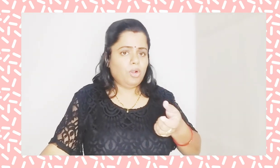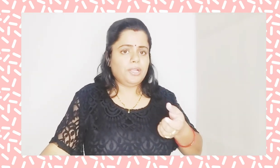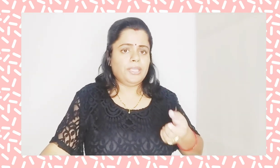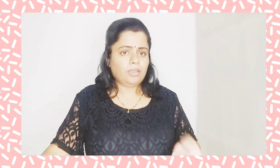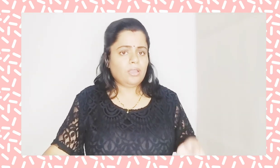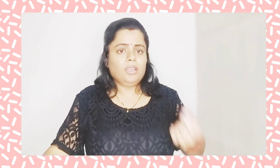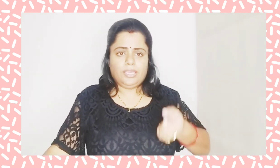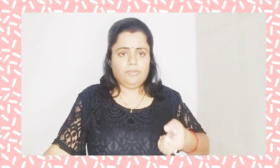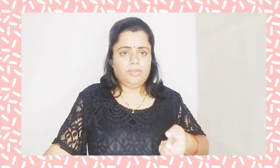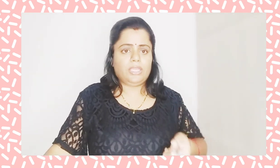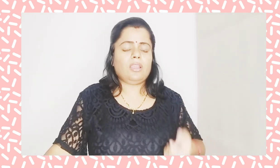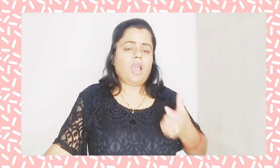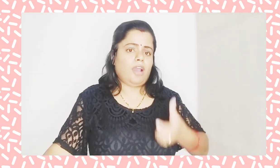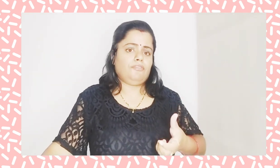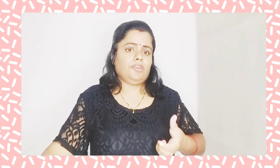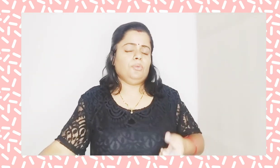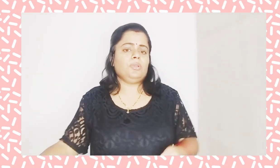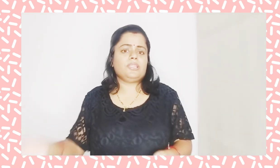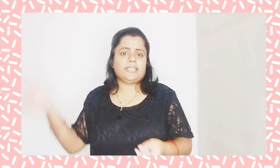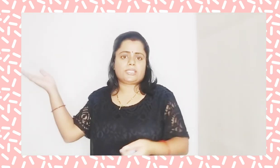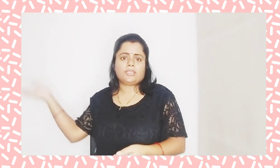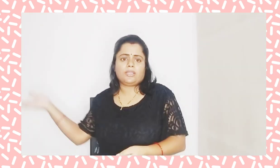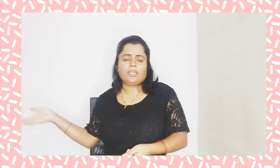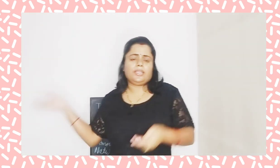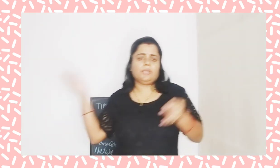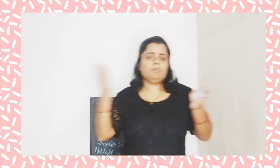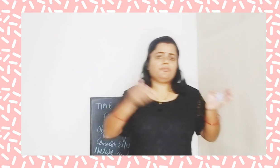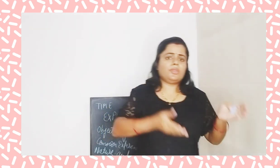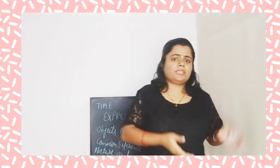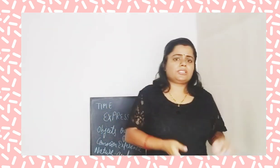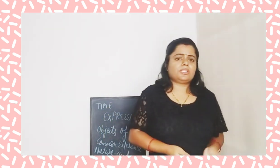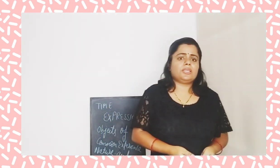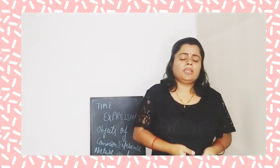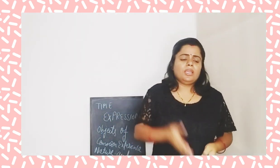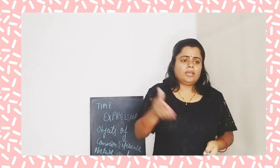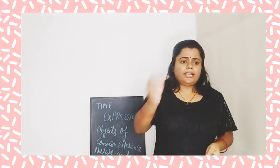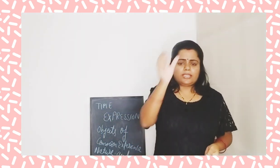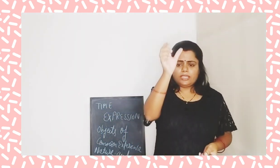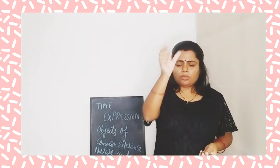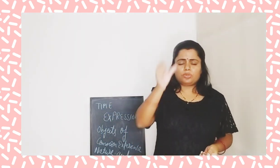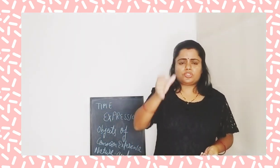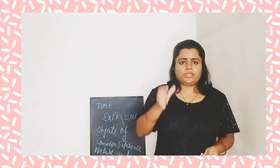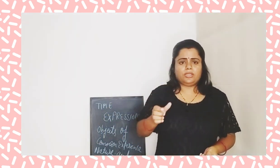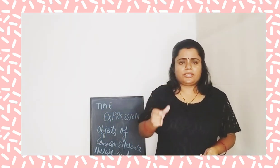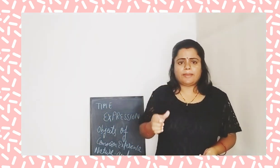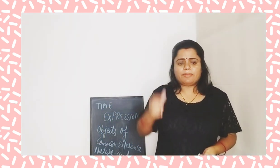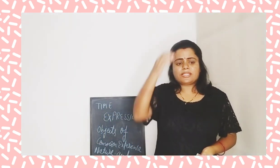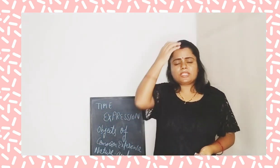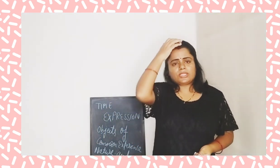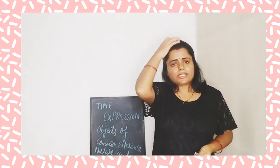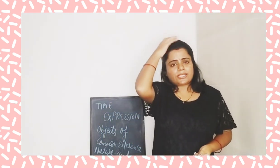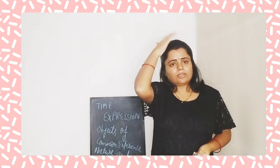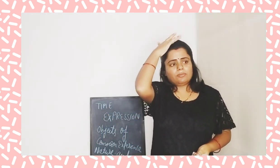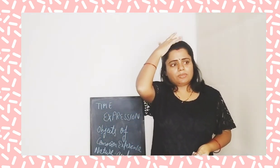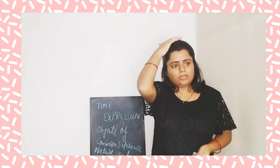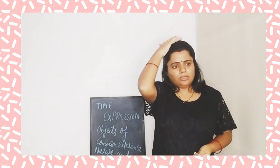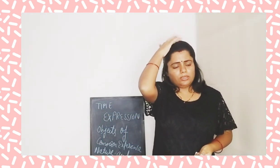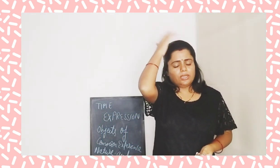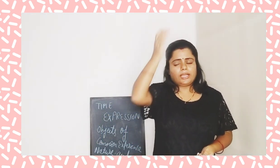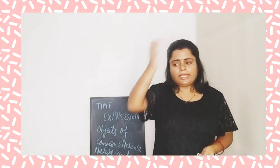मॉर्निंग, इवनिंग, आफ्टरनून, यस्टरडे, डे बिफोर यस्टरडे, राइट? ये कुछ एग्जांपल्स हैं जिनके साथ हम द लगाएंगे, ये